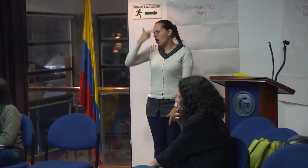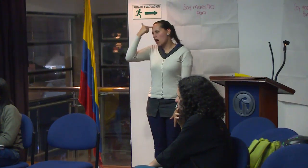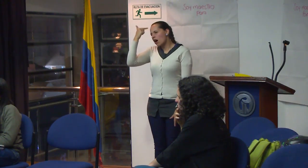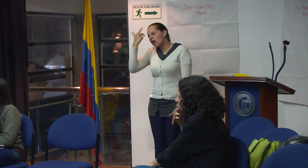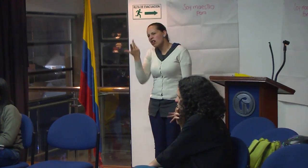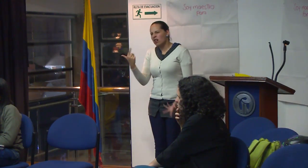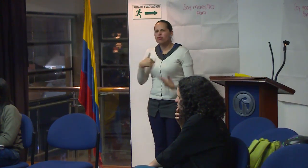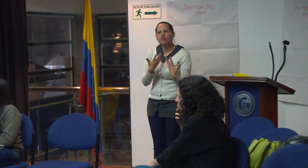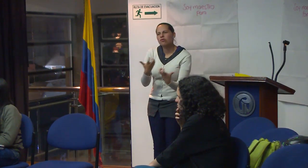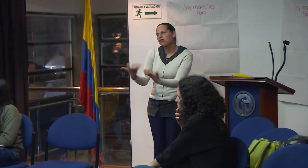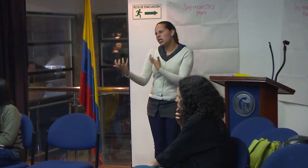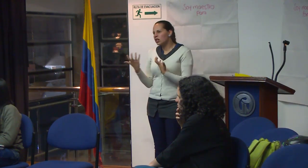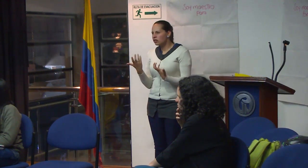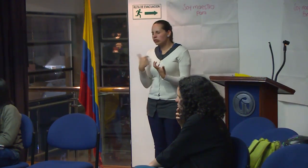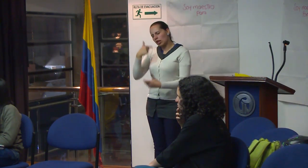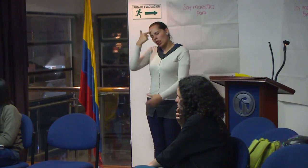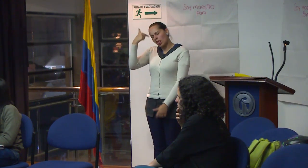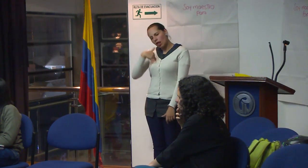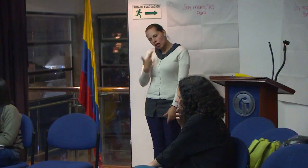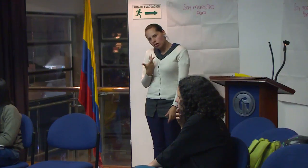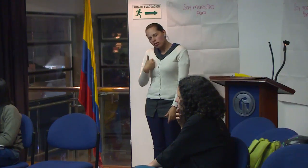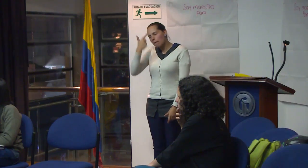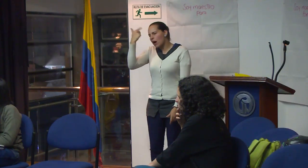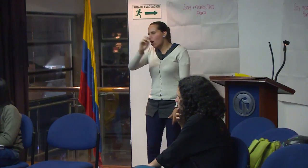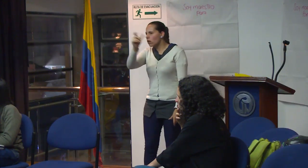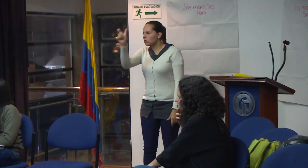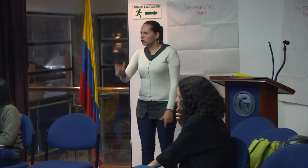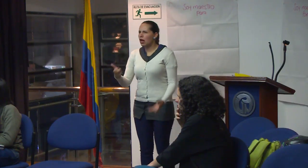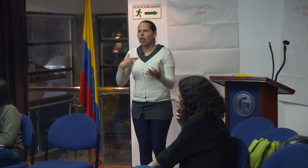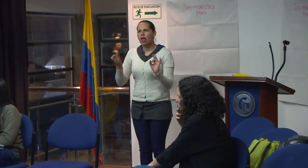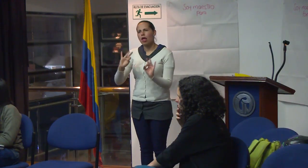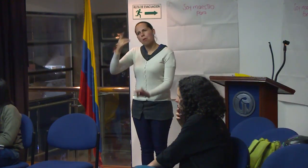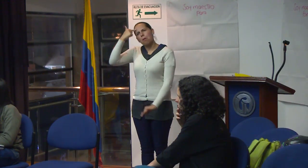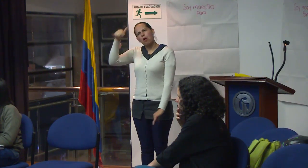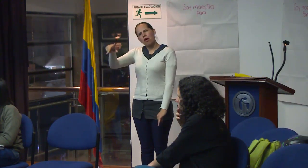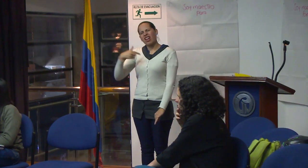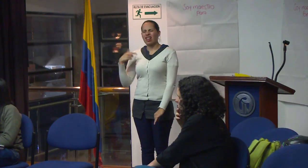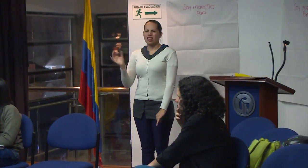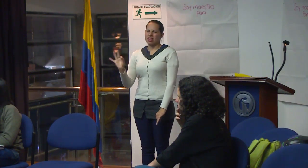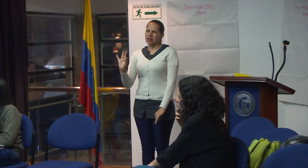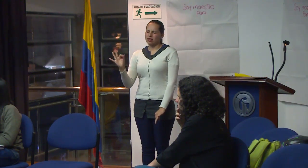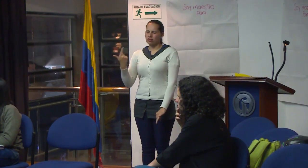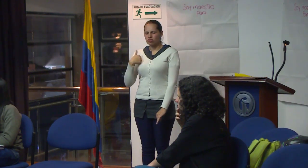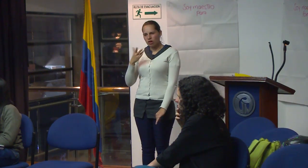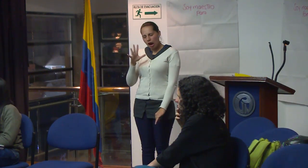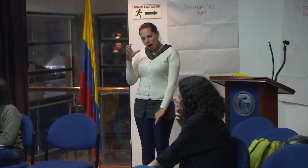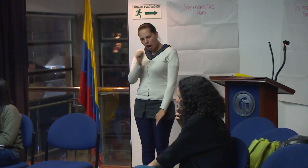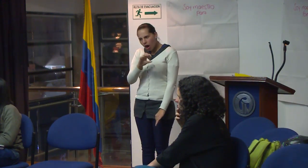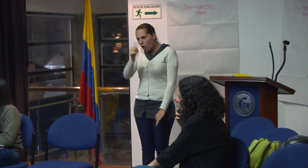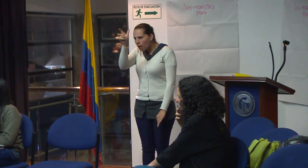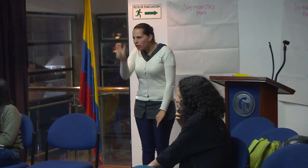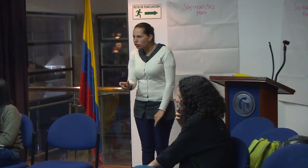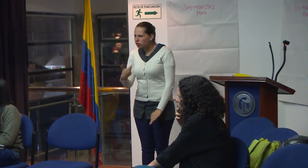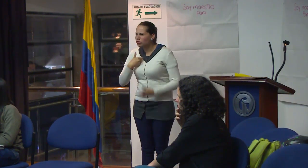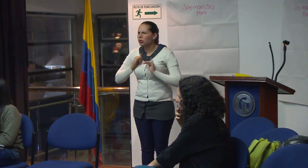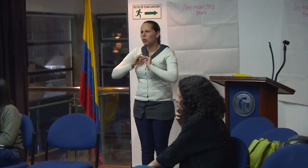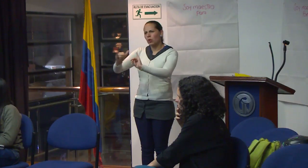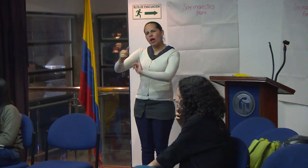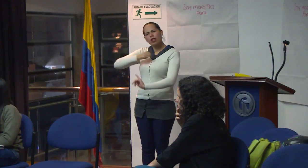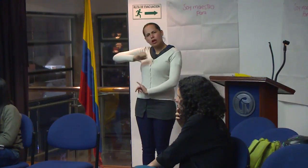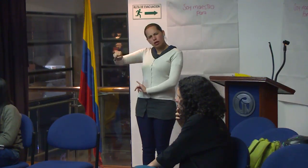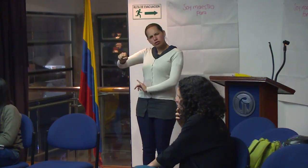yo quiero. Y dejo de pensar en el otro y de ver al otro como alguien que tiene los mismos